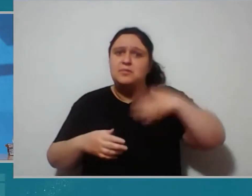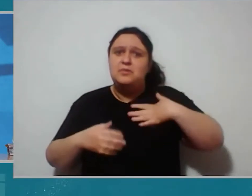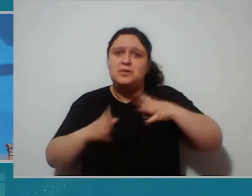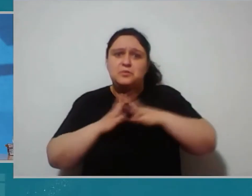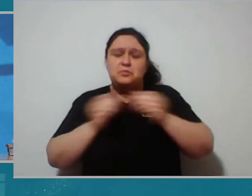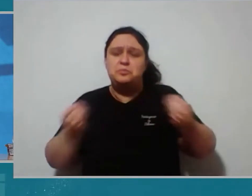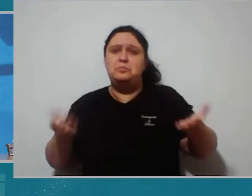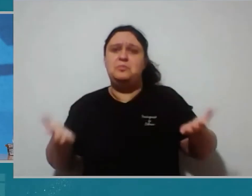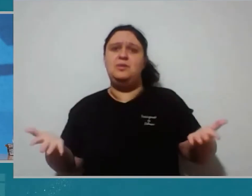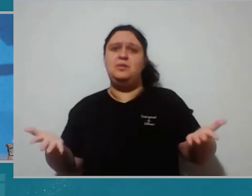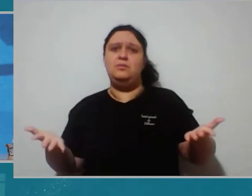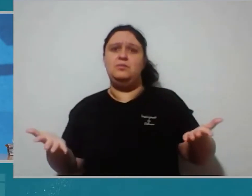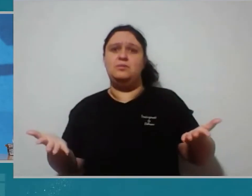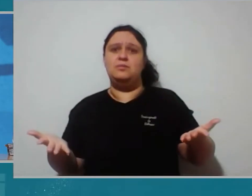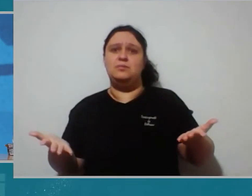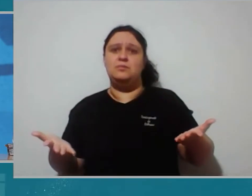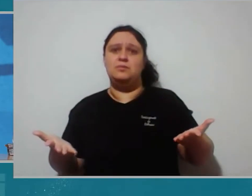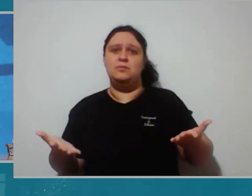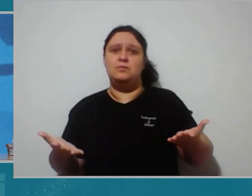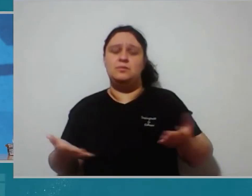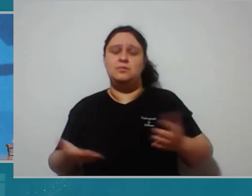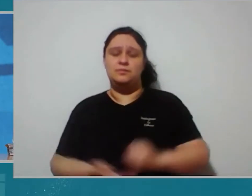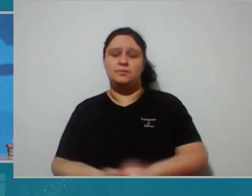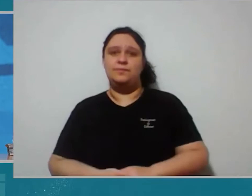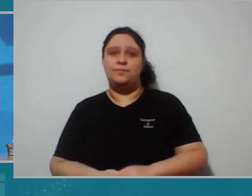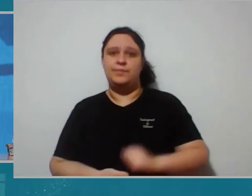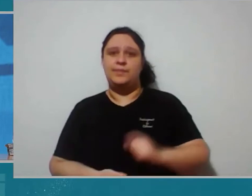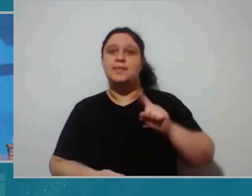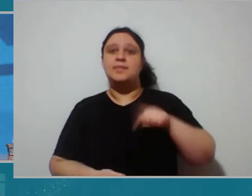Ó Senhor Jesus. Depois,